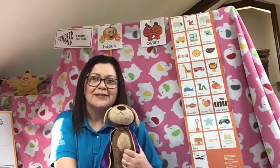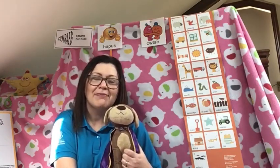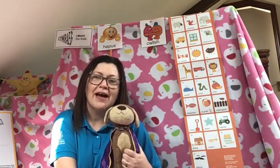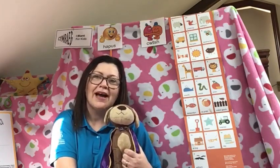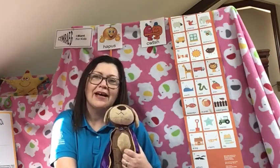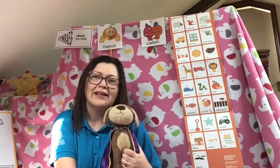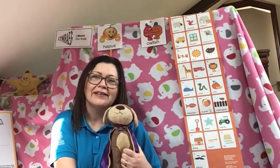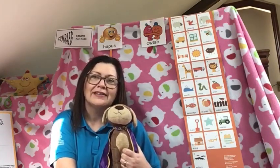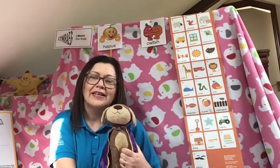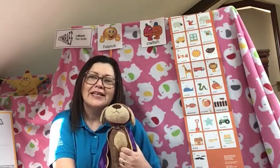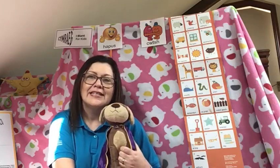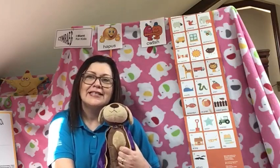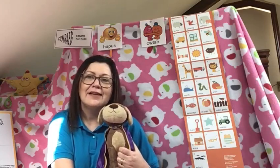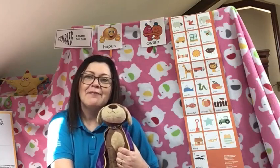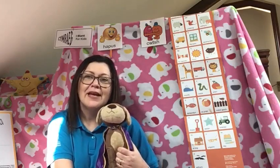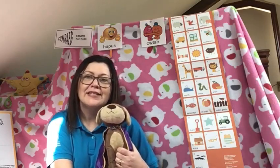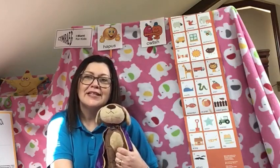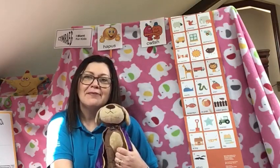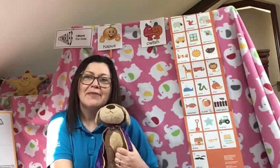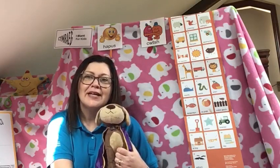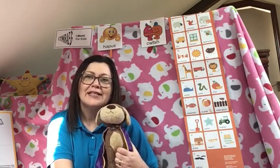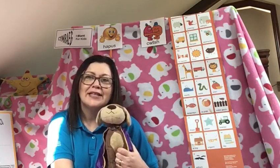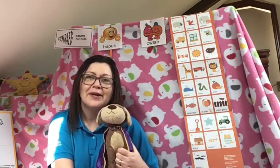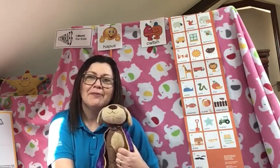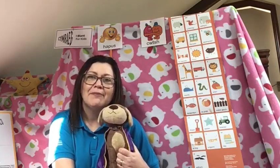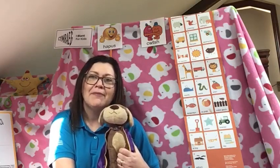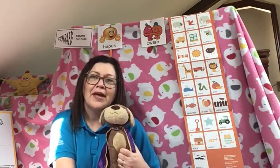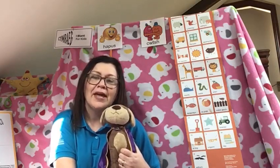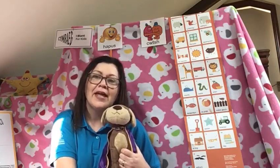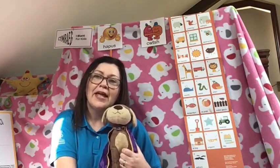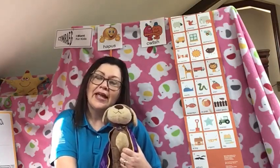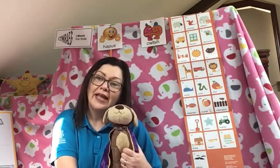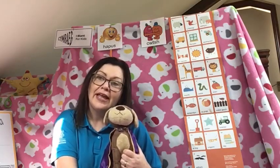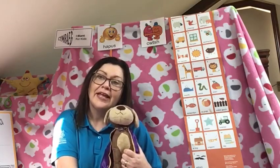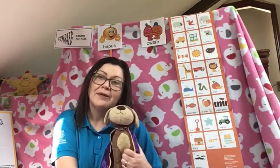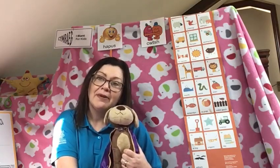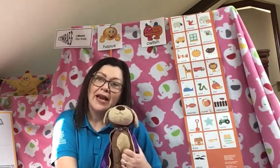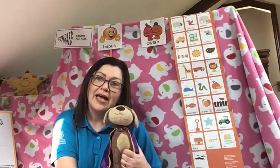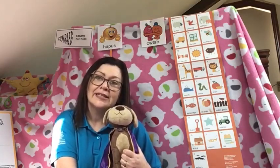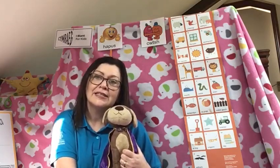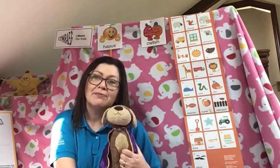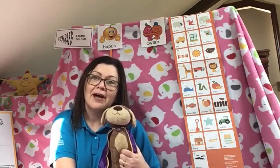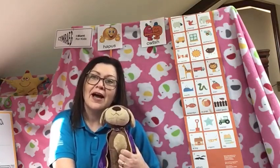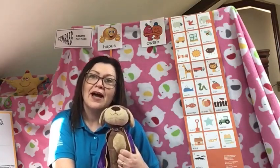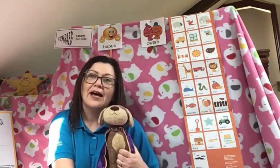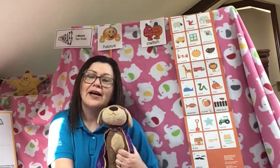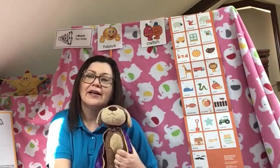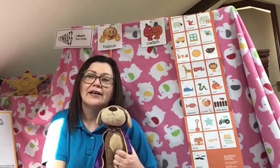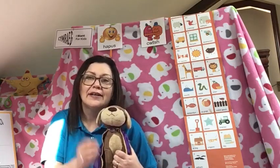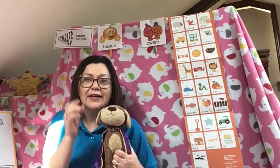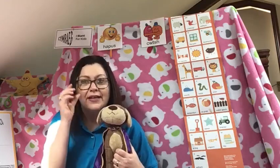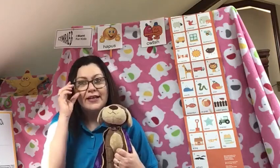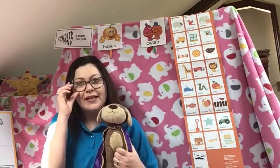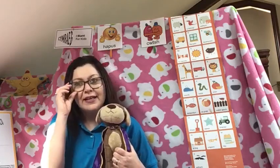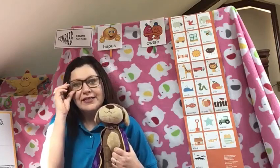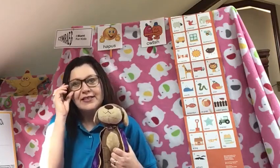blant bach. Dime, dime, dime, hen blant bach.